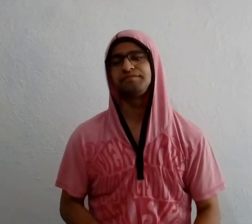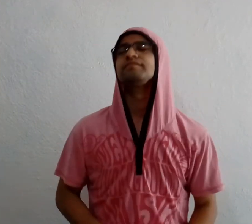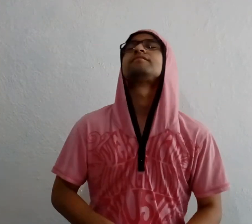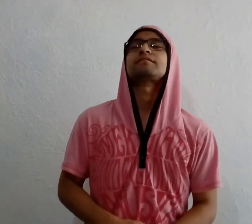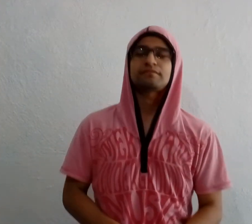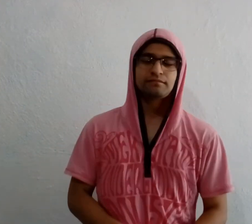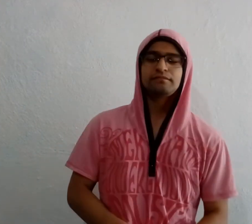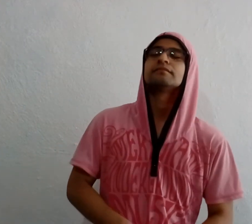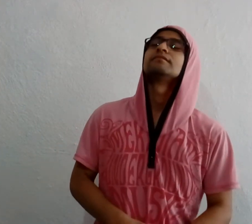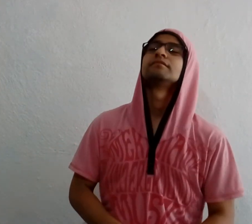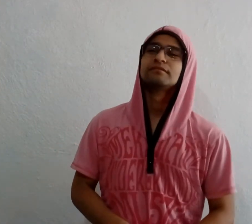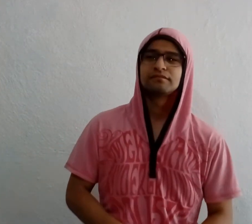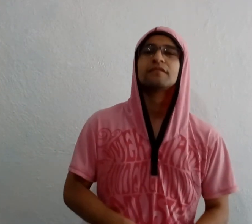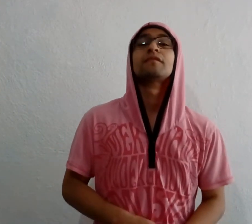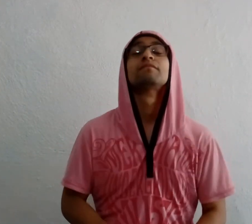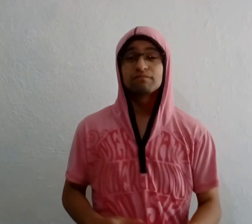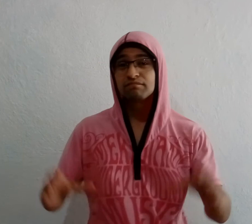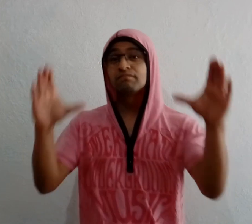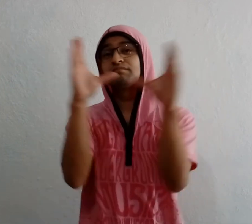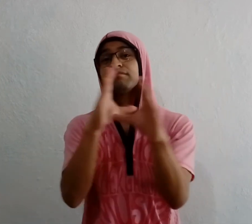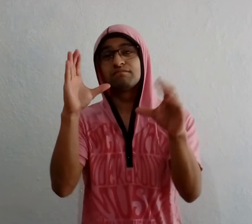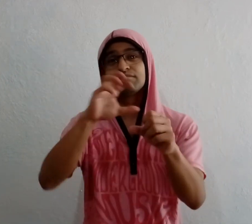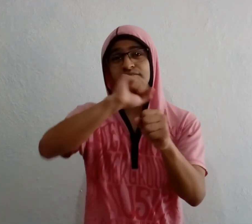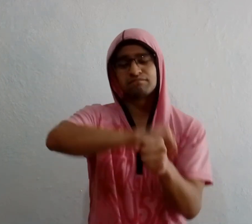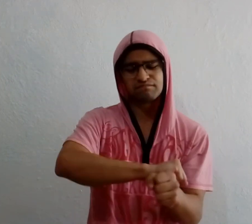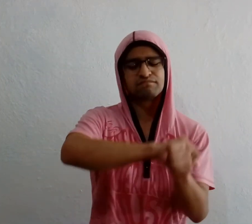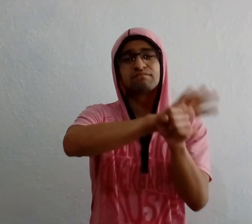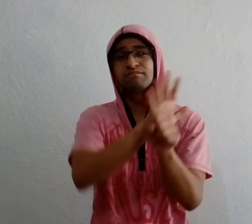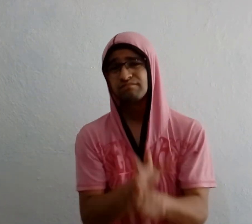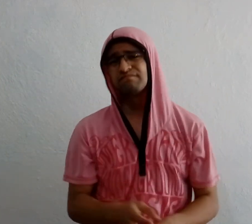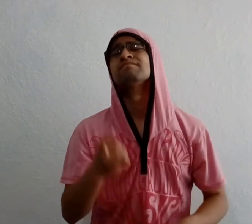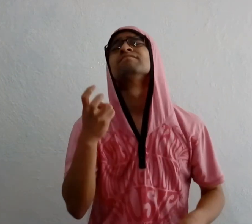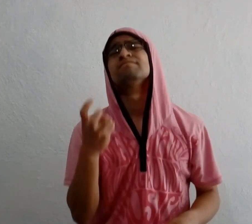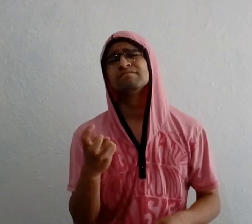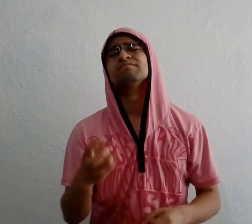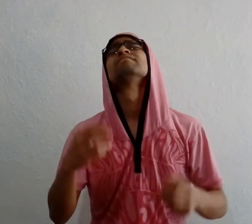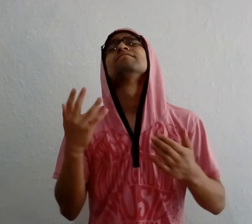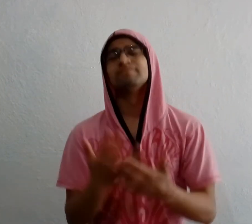Esto es amor en tiempos de corona.